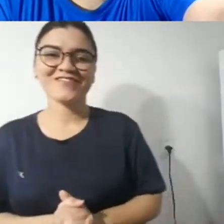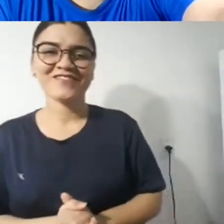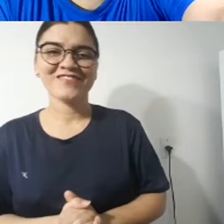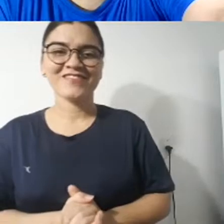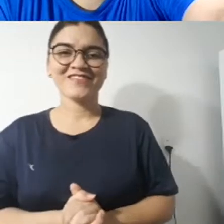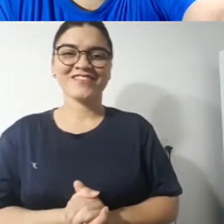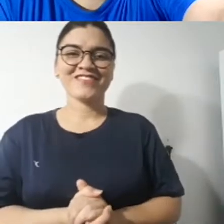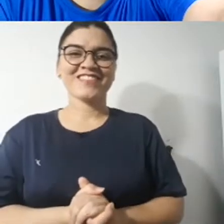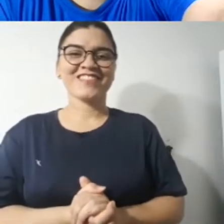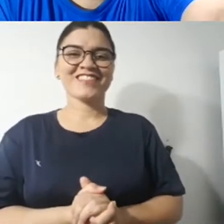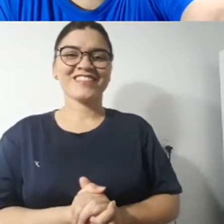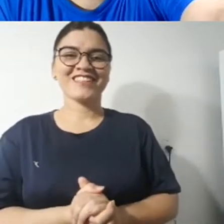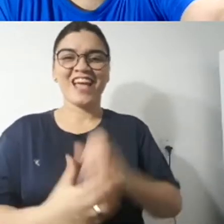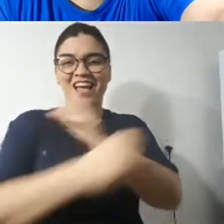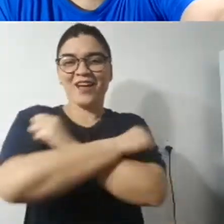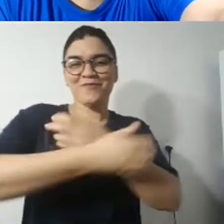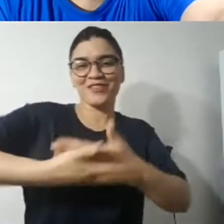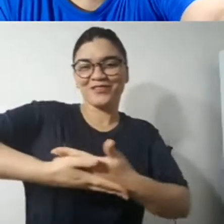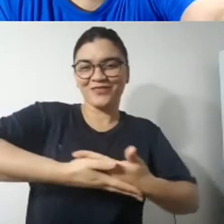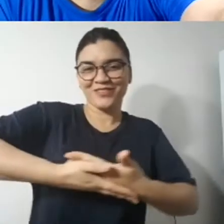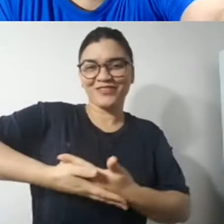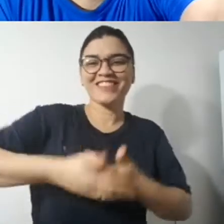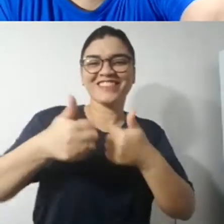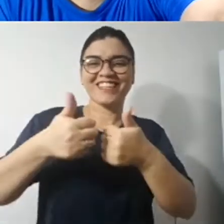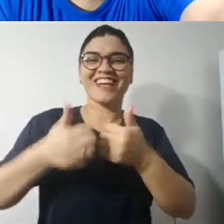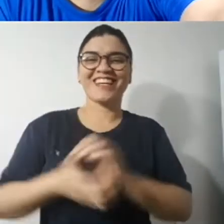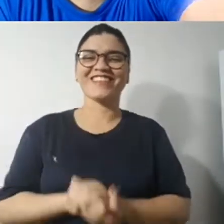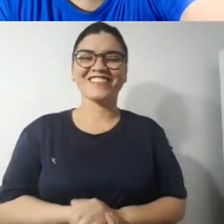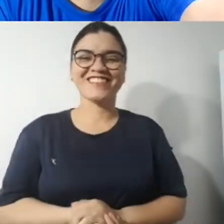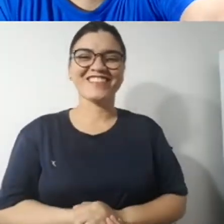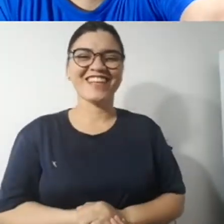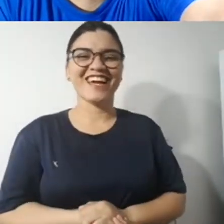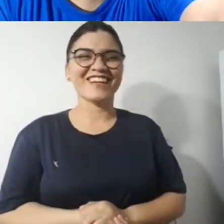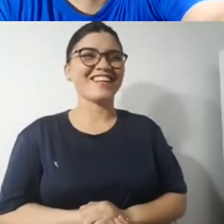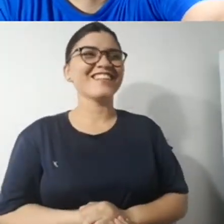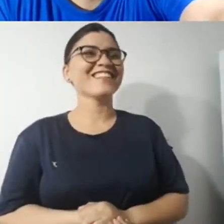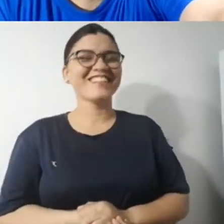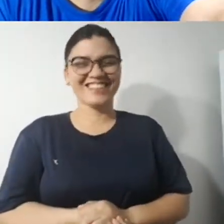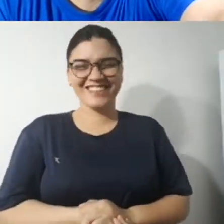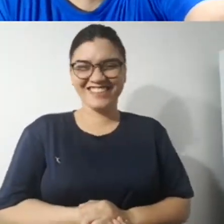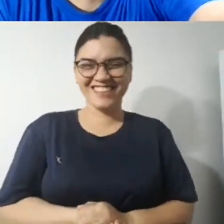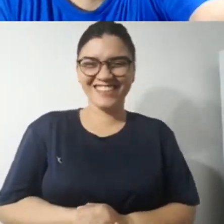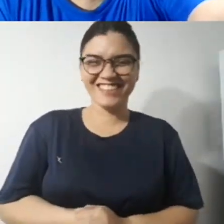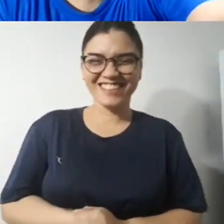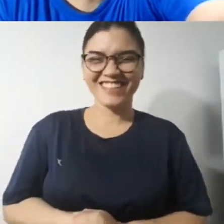aí para Heloísa. Certo. Darei.